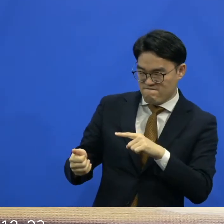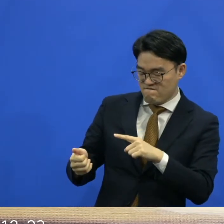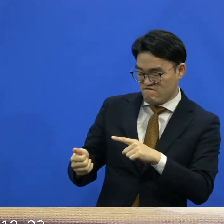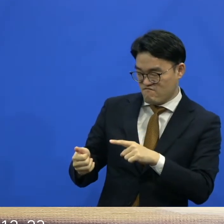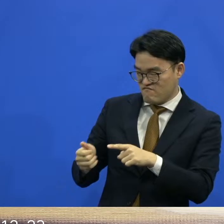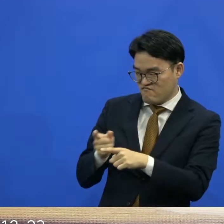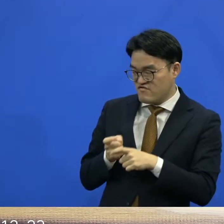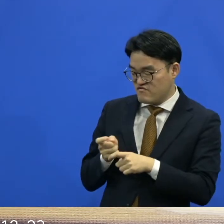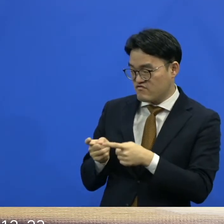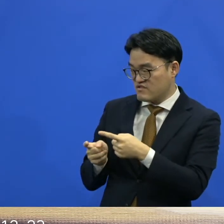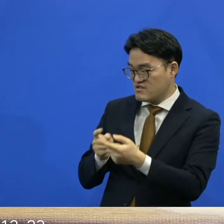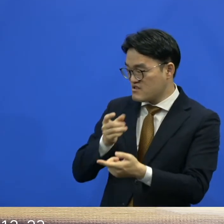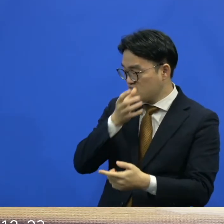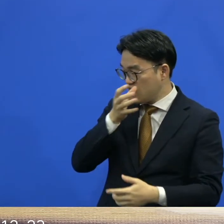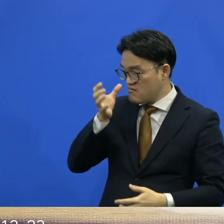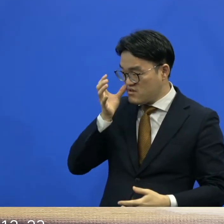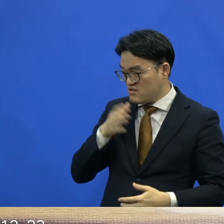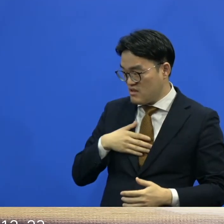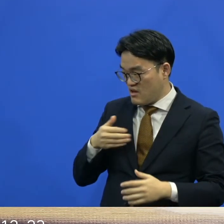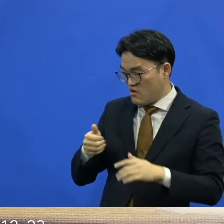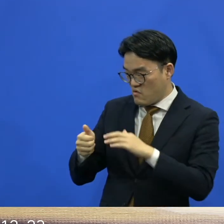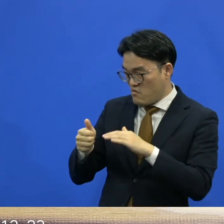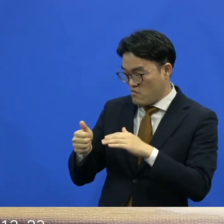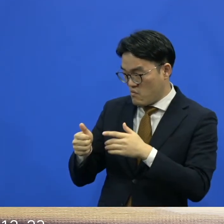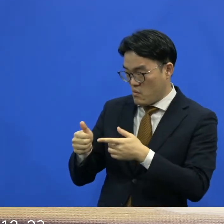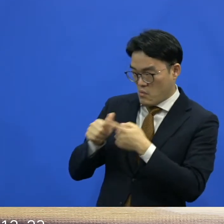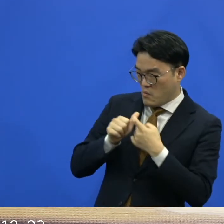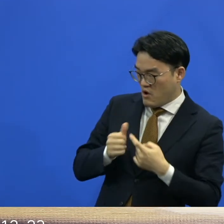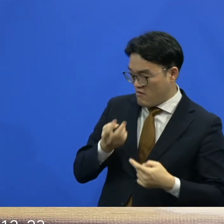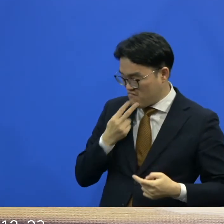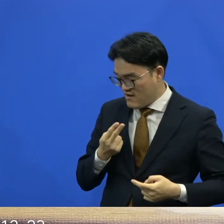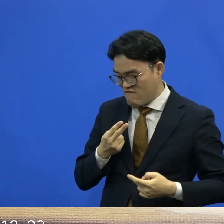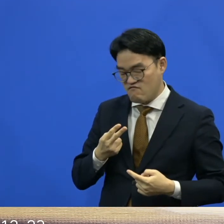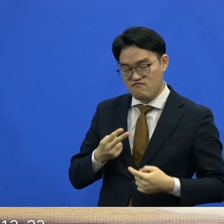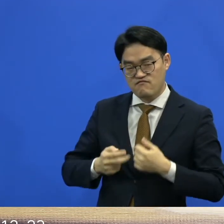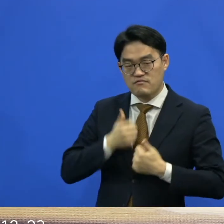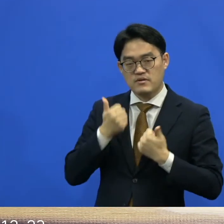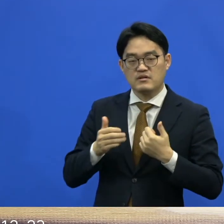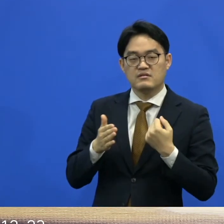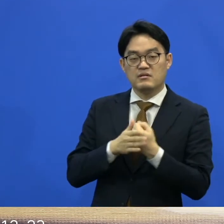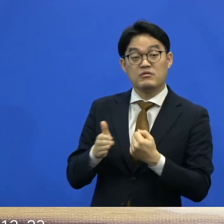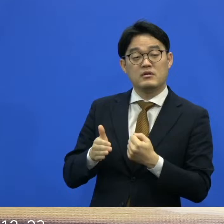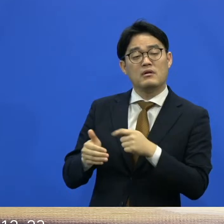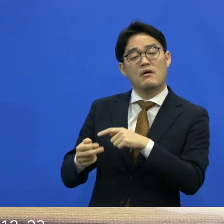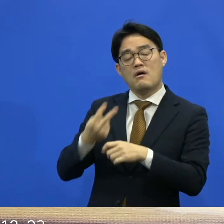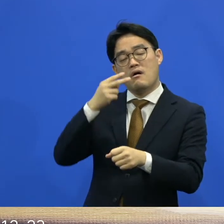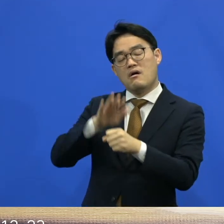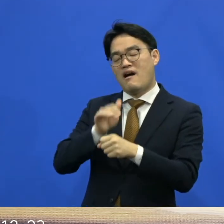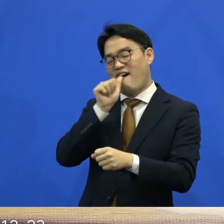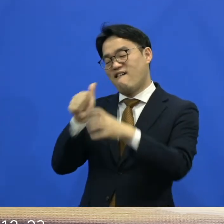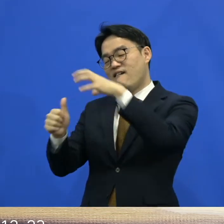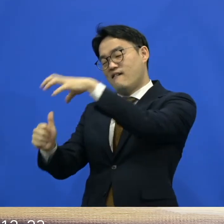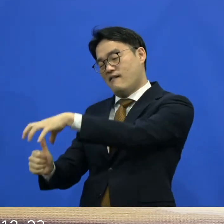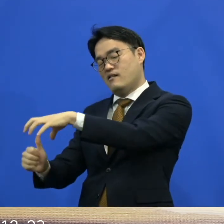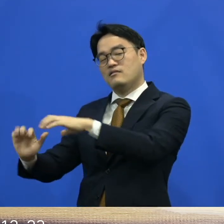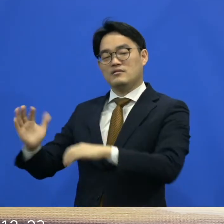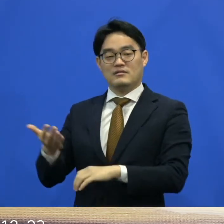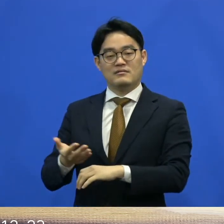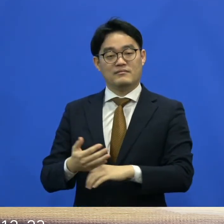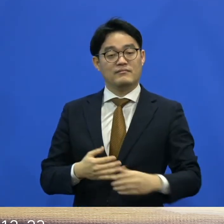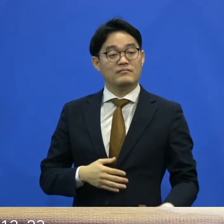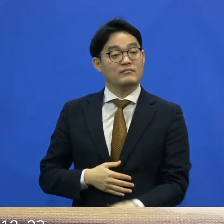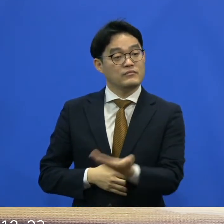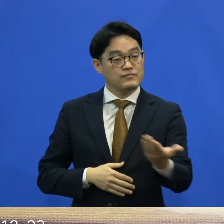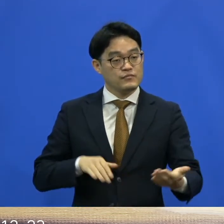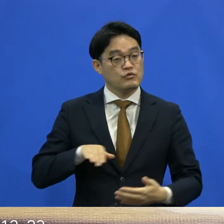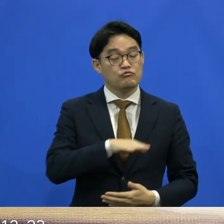인생은 이렇게 예측을 벗어날 때가 많습니다. 그래서 우리 인생이 굴곡진다 그러죠. 인생에